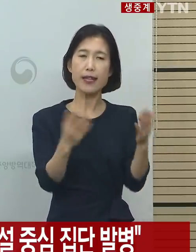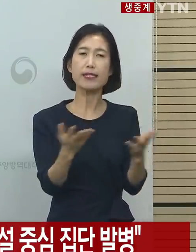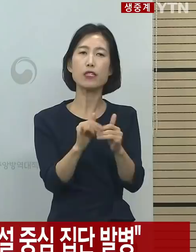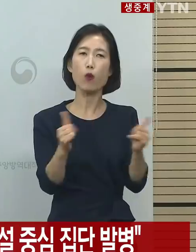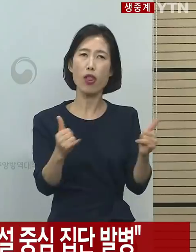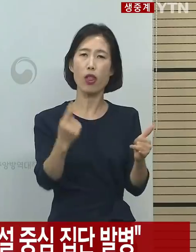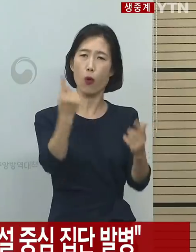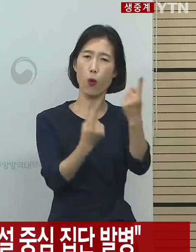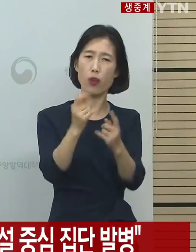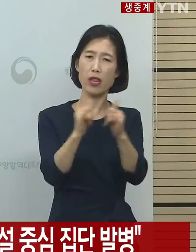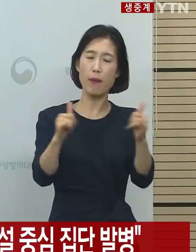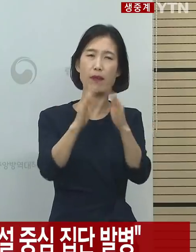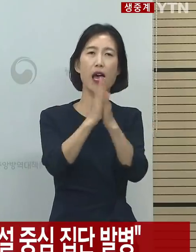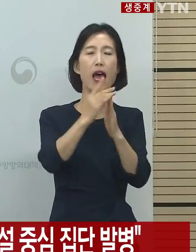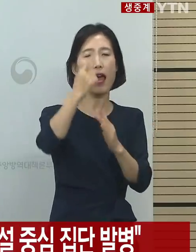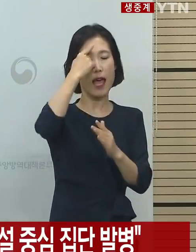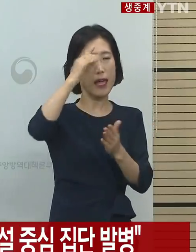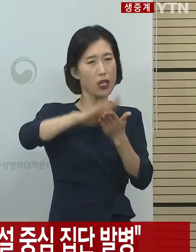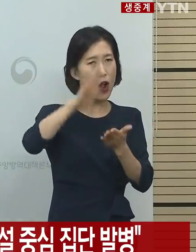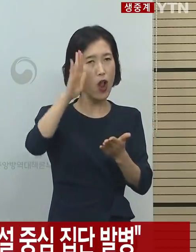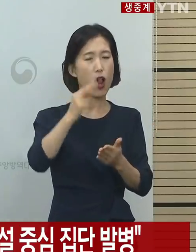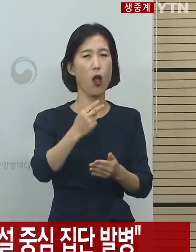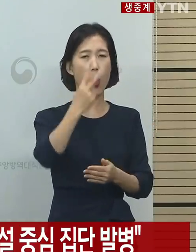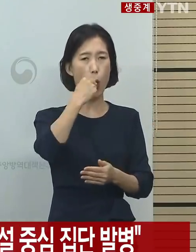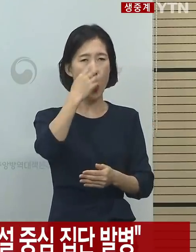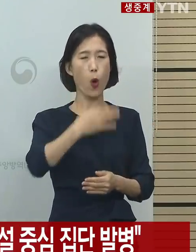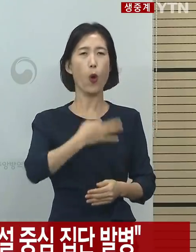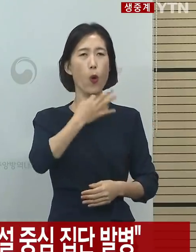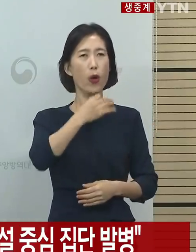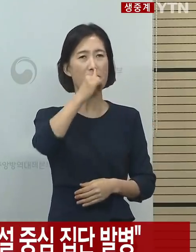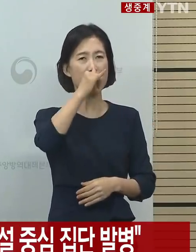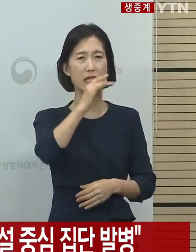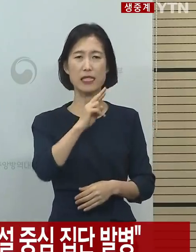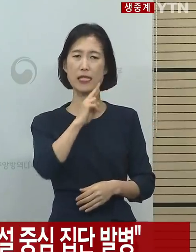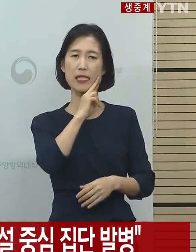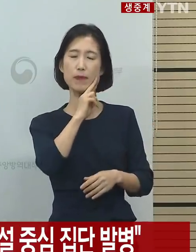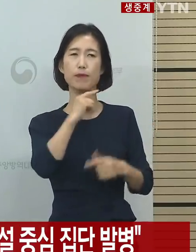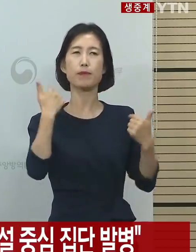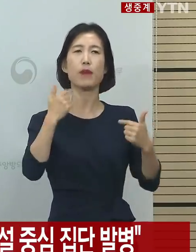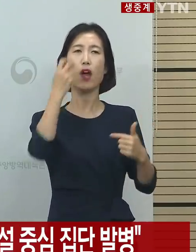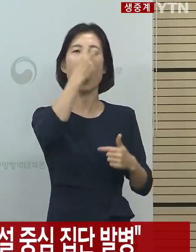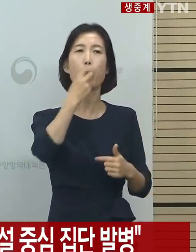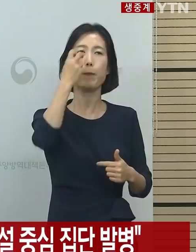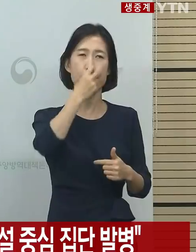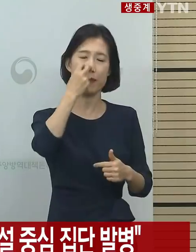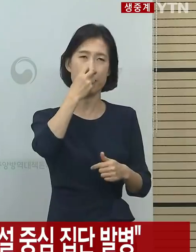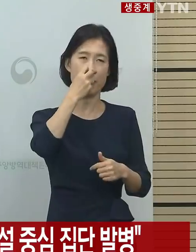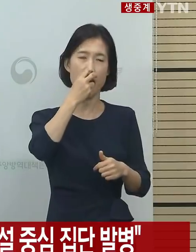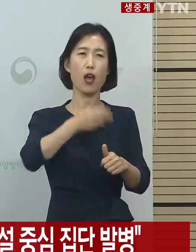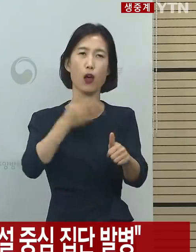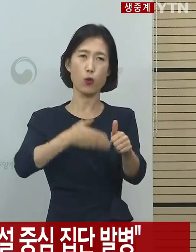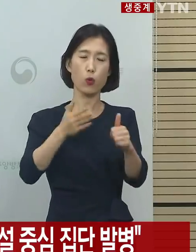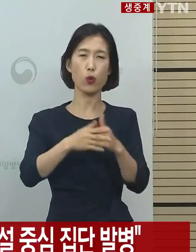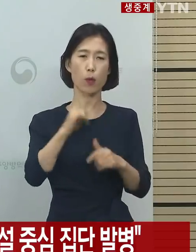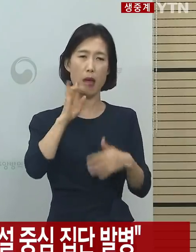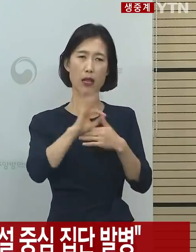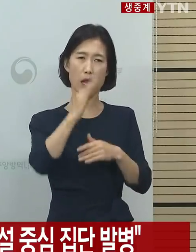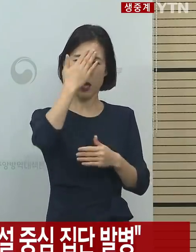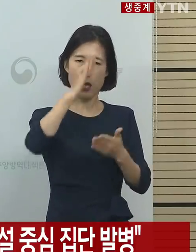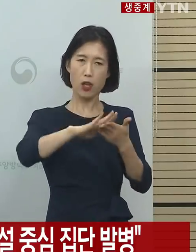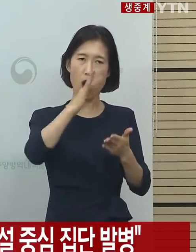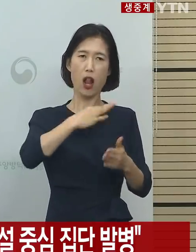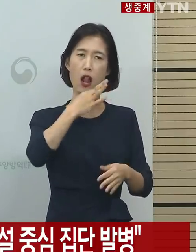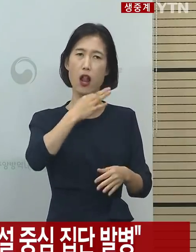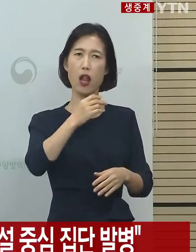중심으로 발열, 호흡기 증상 등이 있는지에 대한 의심 증상이 있는지를 모니터링하고 의심 증상